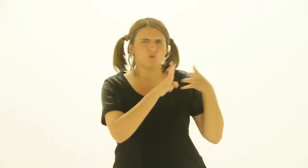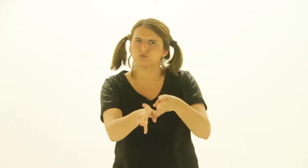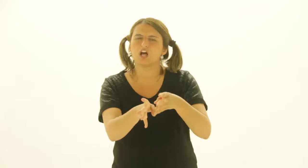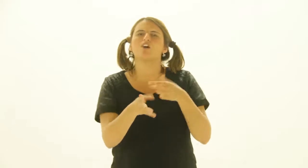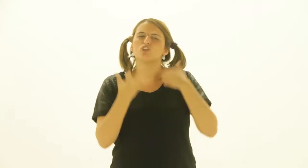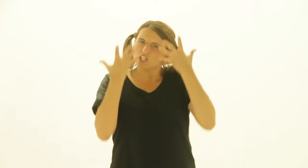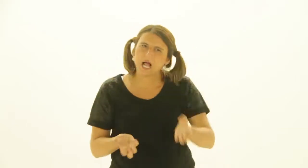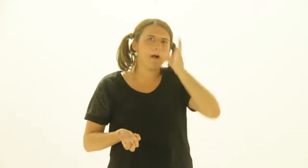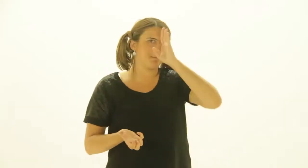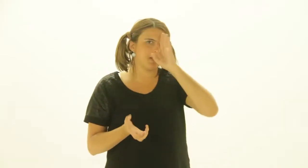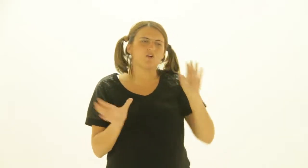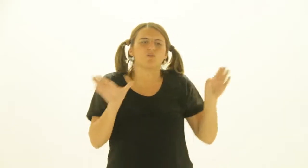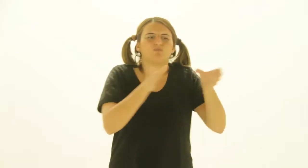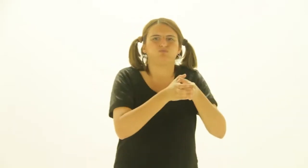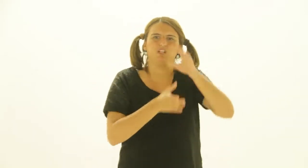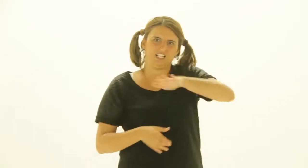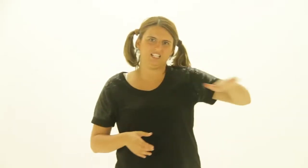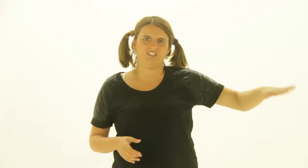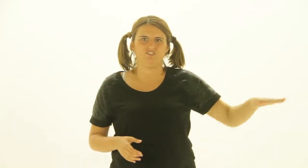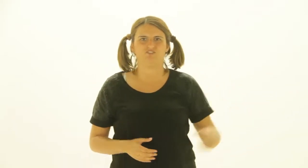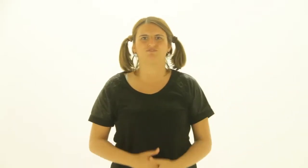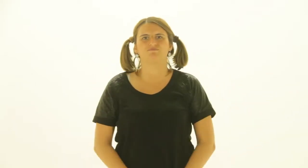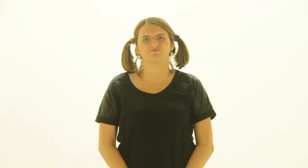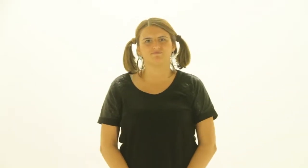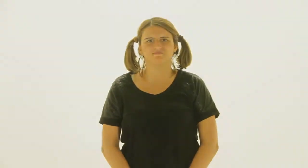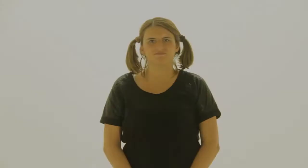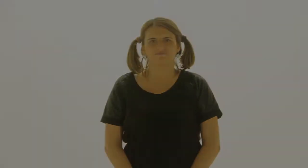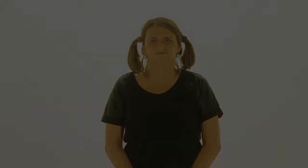esforzar para poder aprender y estar integrada con mis compañeros.